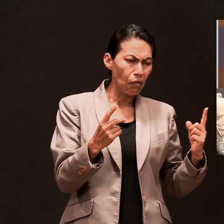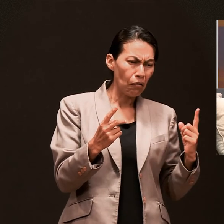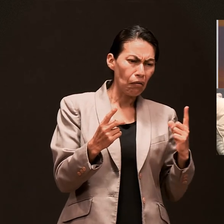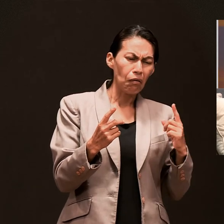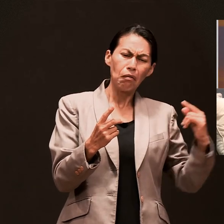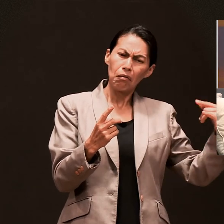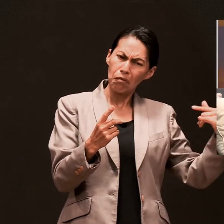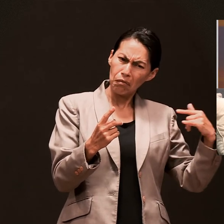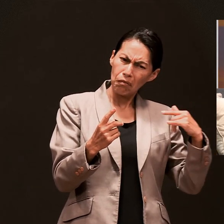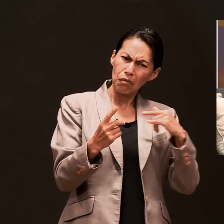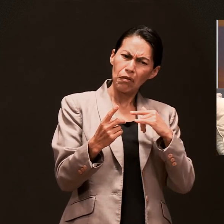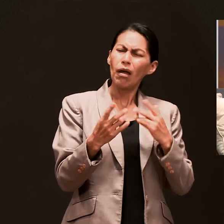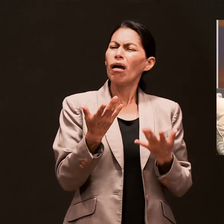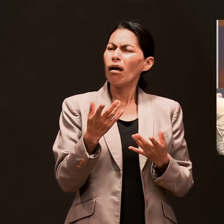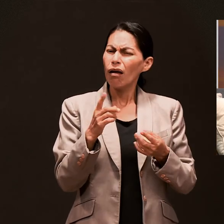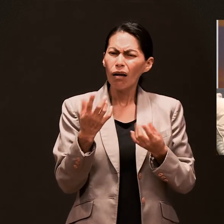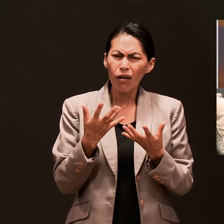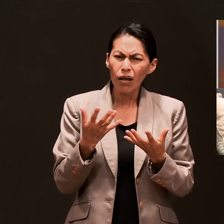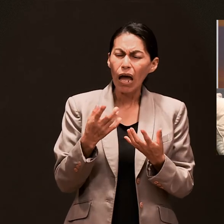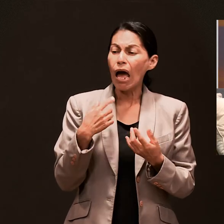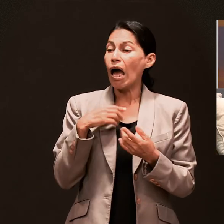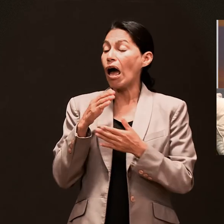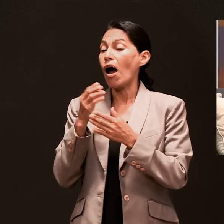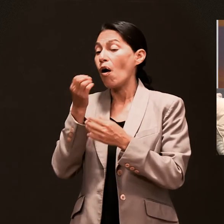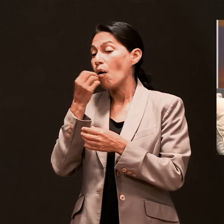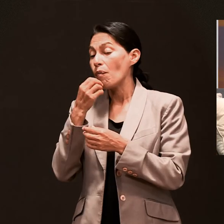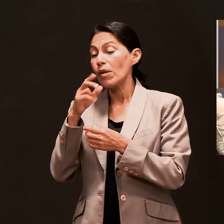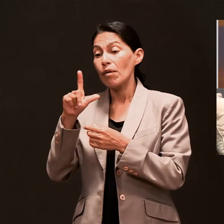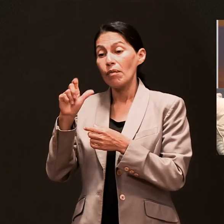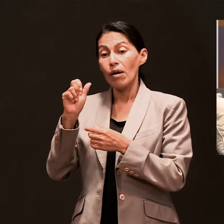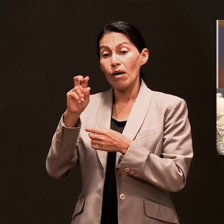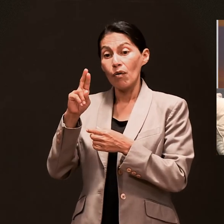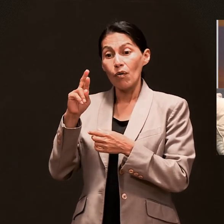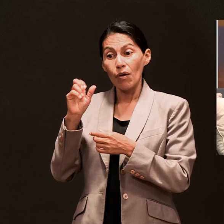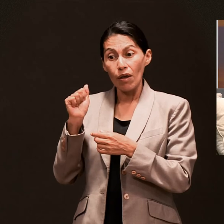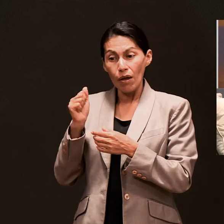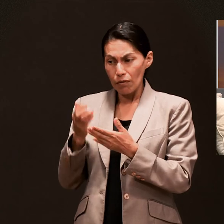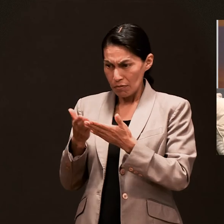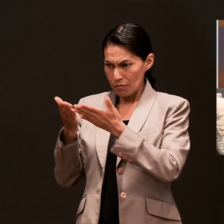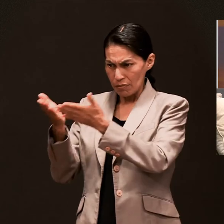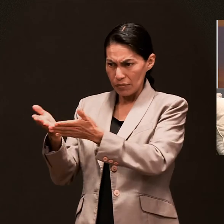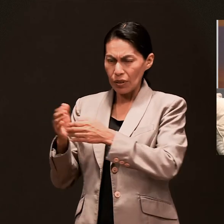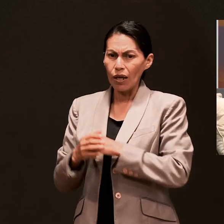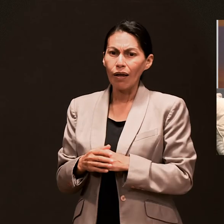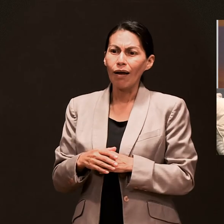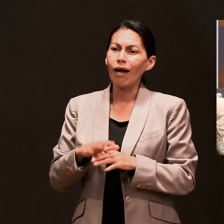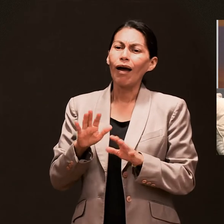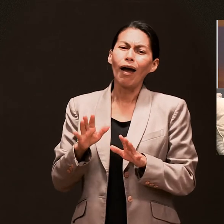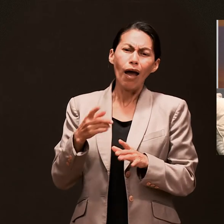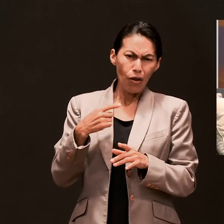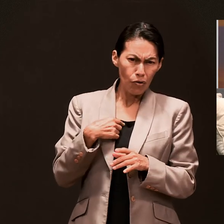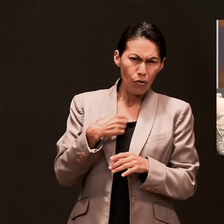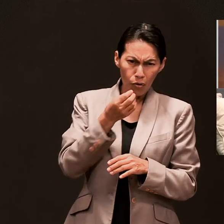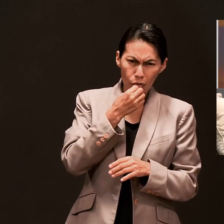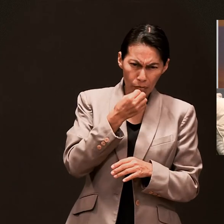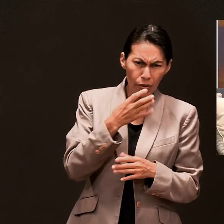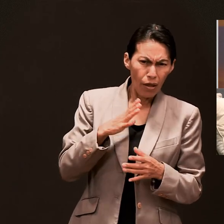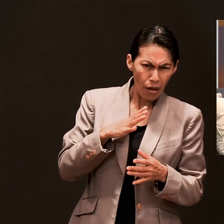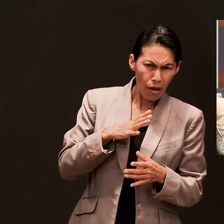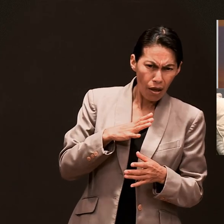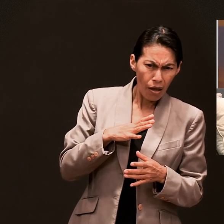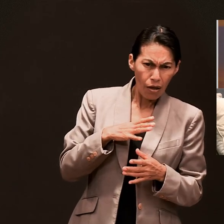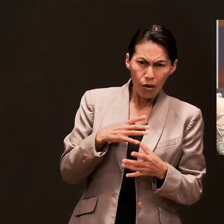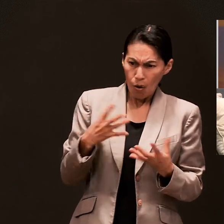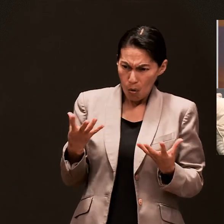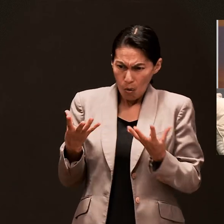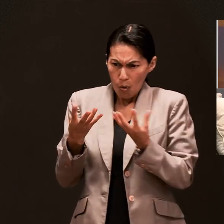no y le digo Ay tía vengo a darle comida a Laura vamos a comer en la casa de Laura dice Ay hija dice yo tengo comida